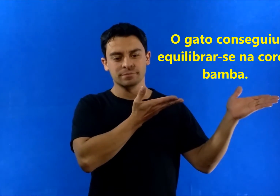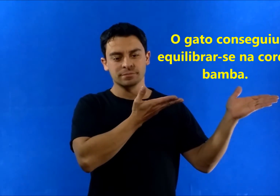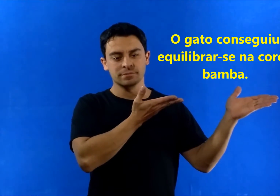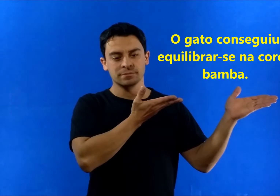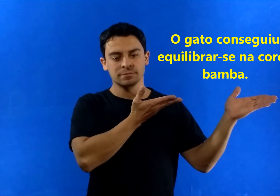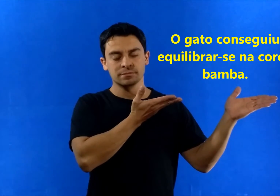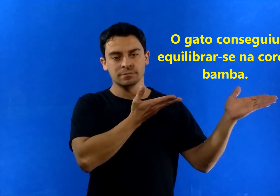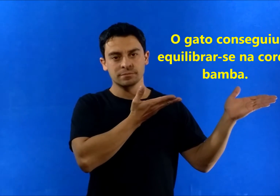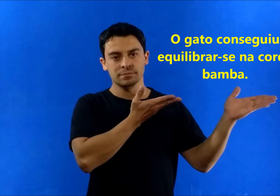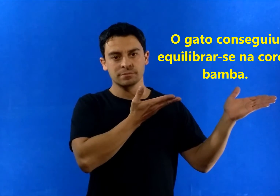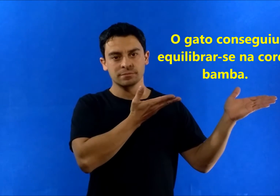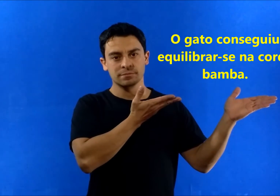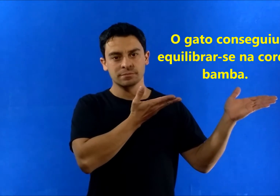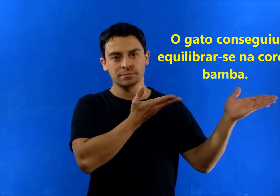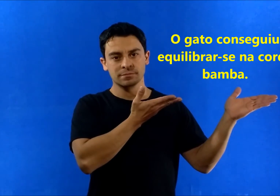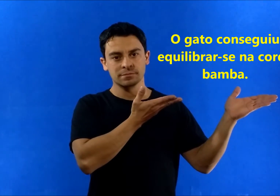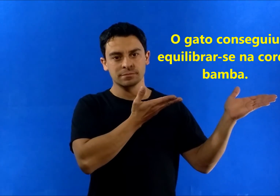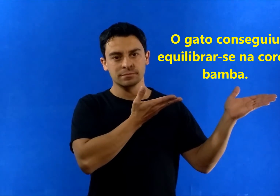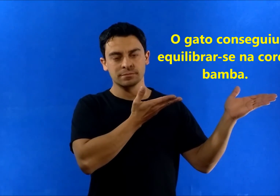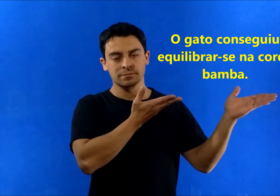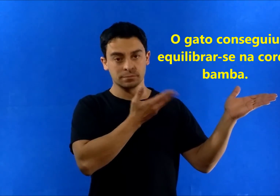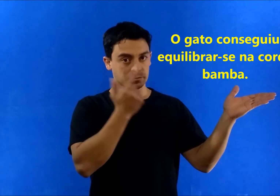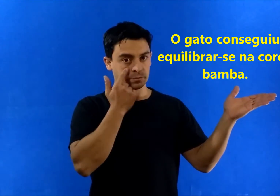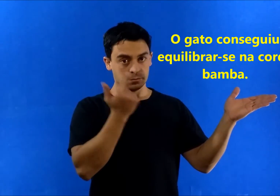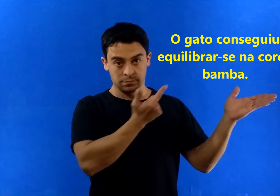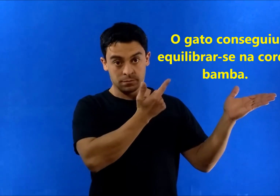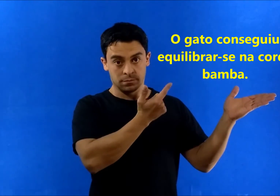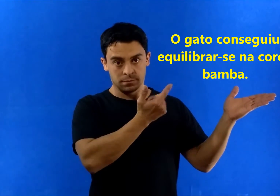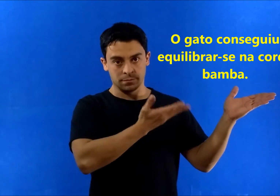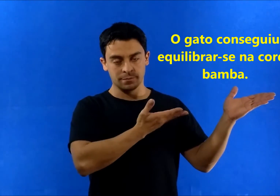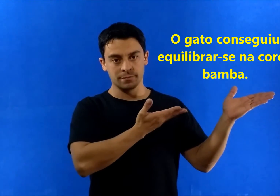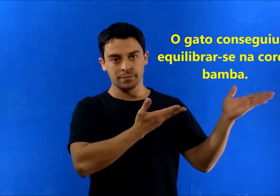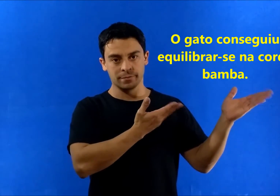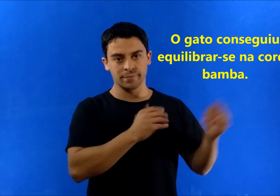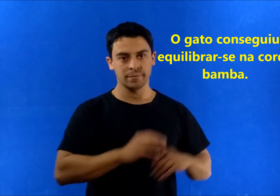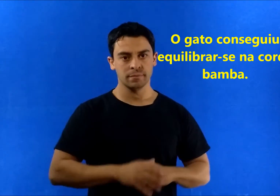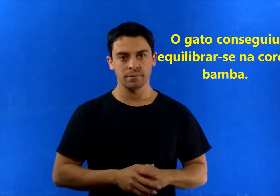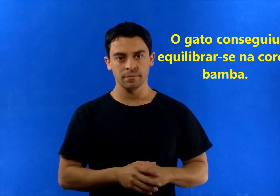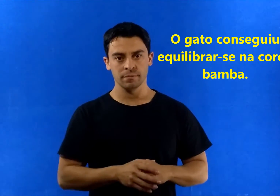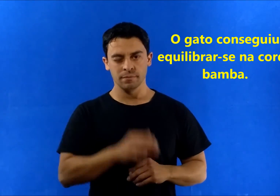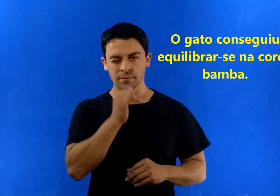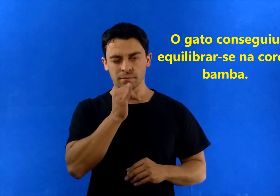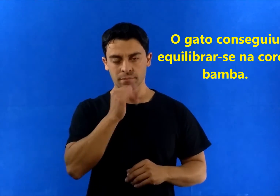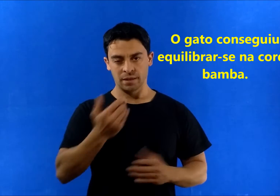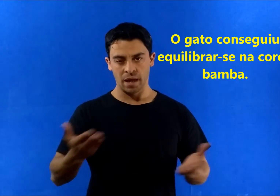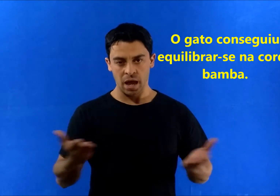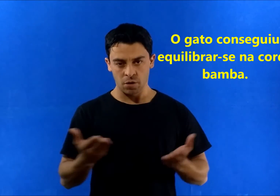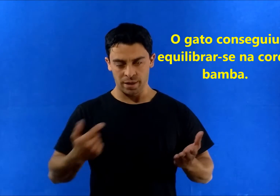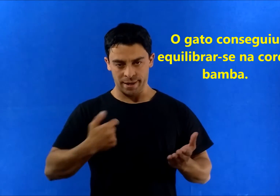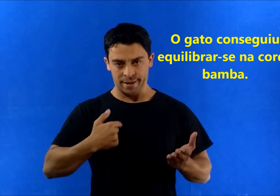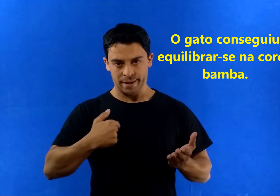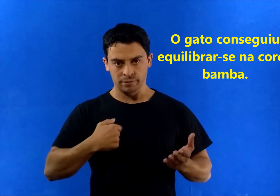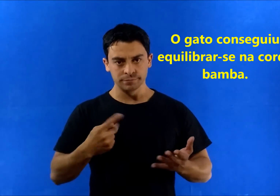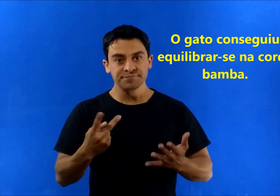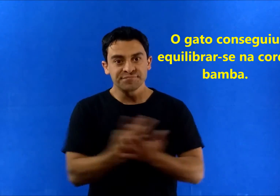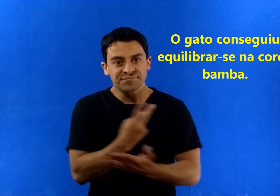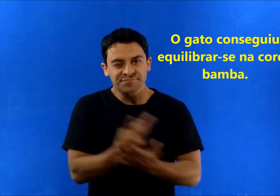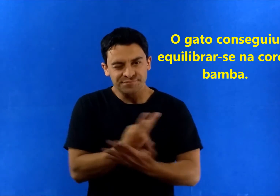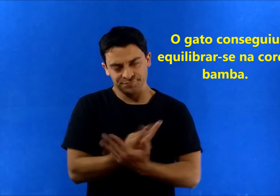gato conseguiu equilibrar-se na corda bamba. Observou? Por exemplo, agora eu